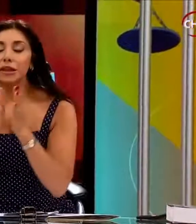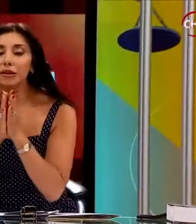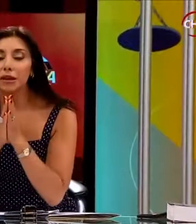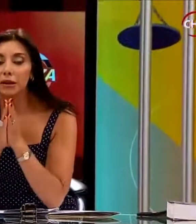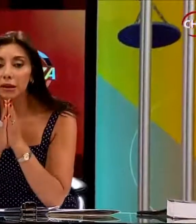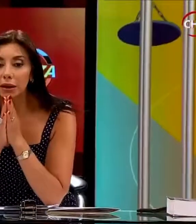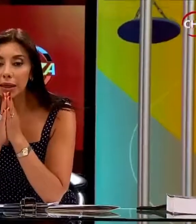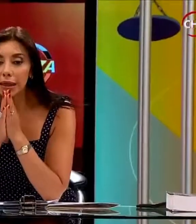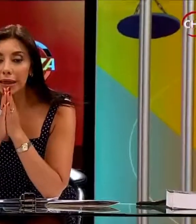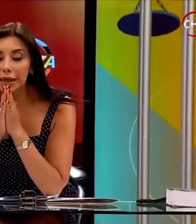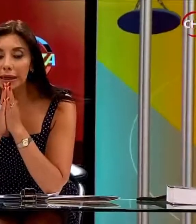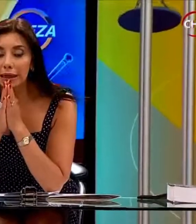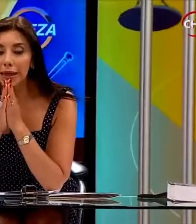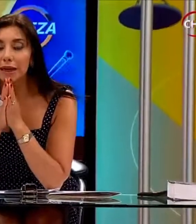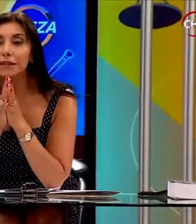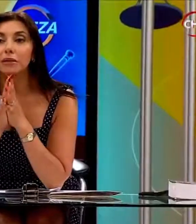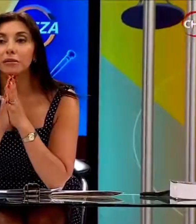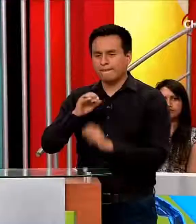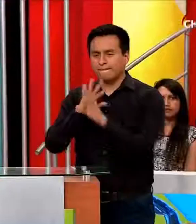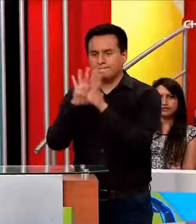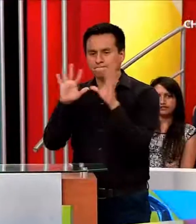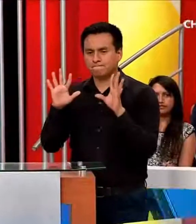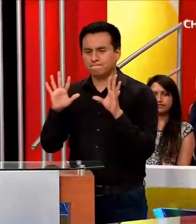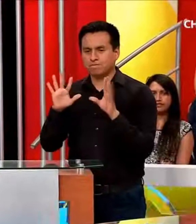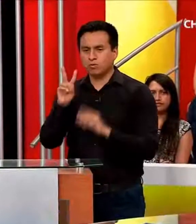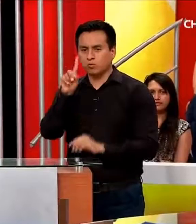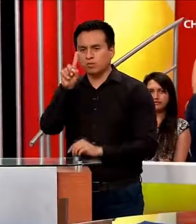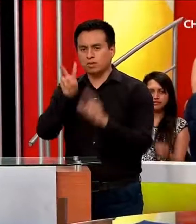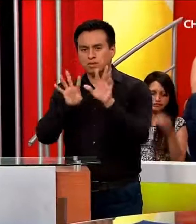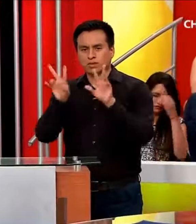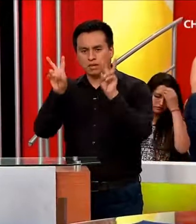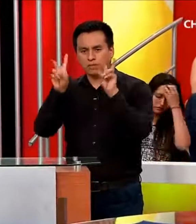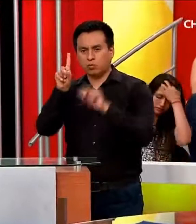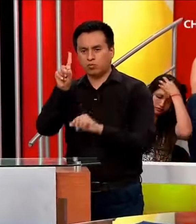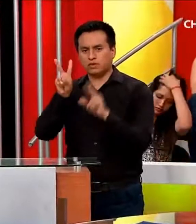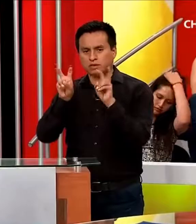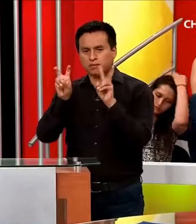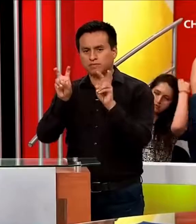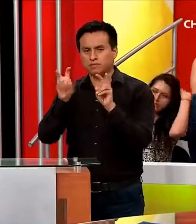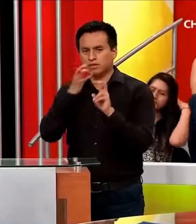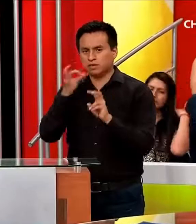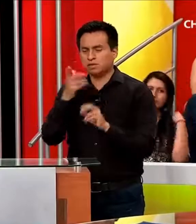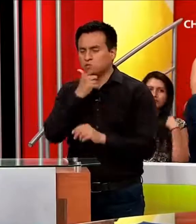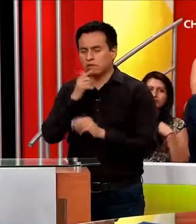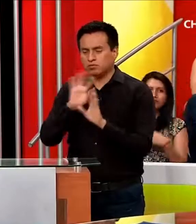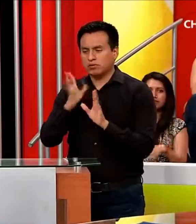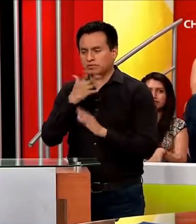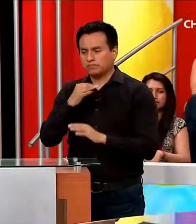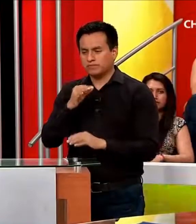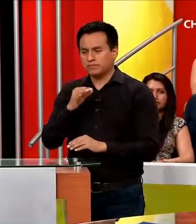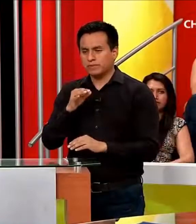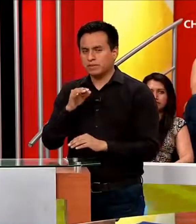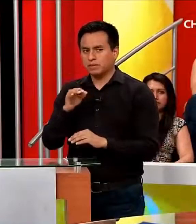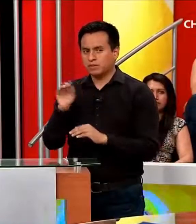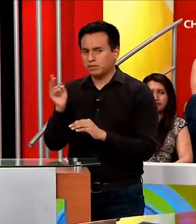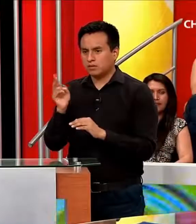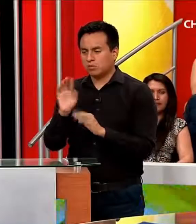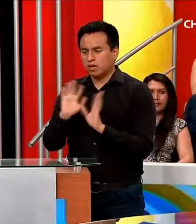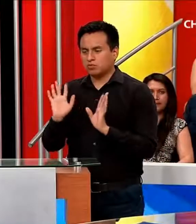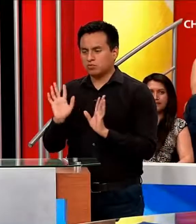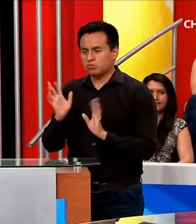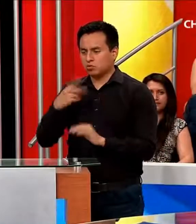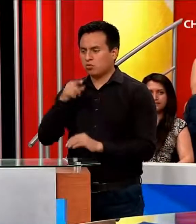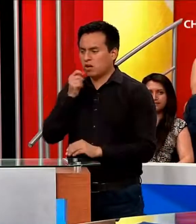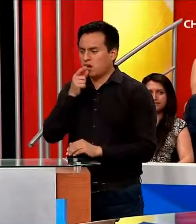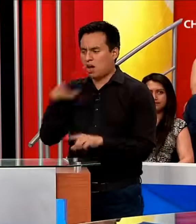Quiero esclarecer un tema porque no quiero que quede un dejo de duda al respecto. En ningún caso nosotros la hemos acusado ni